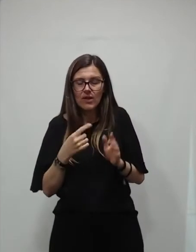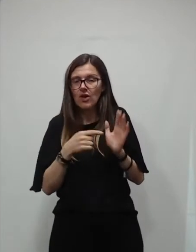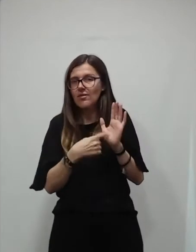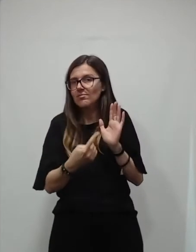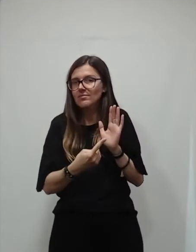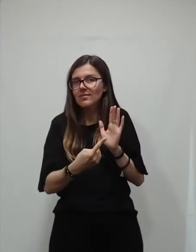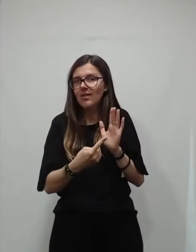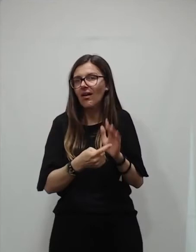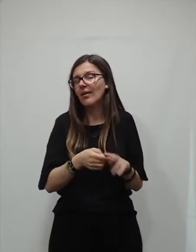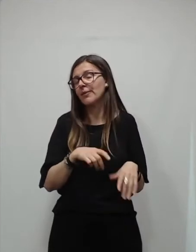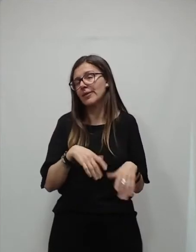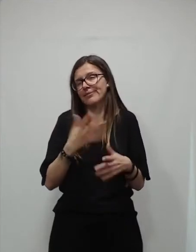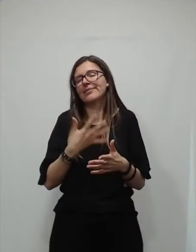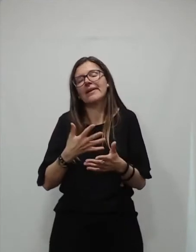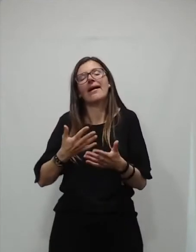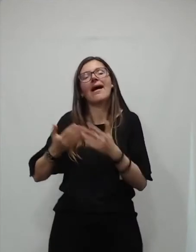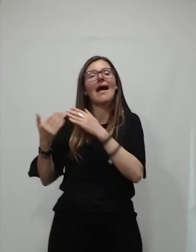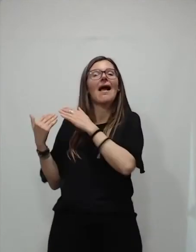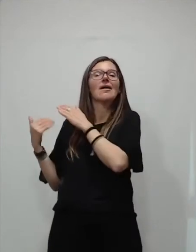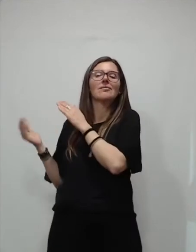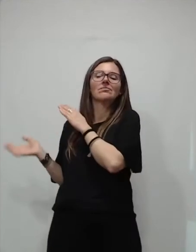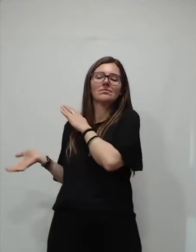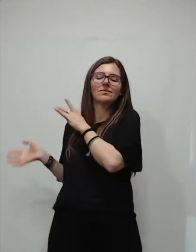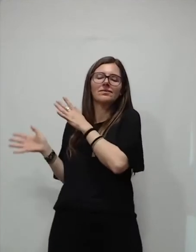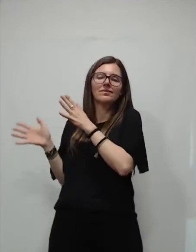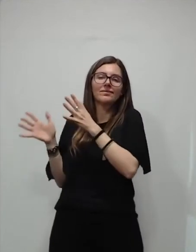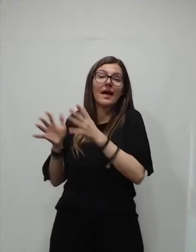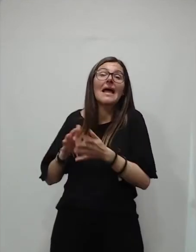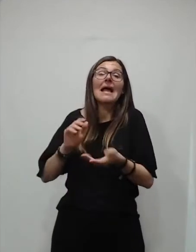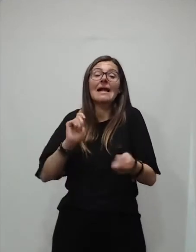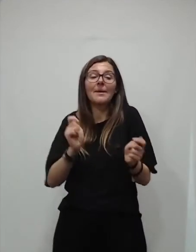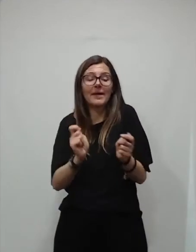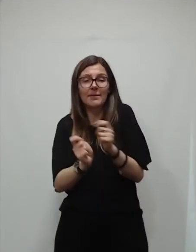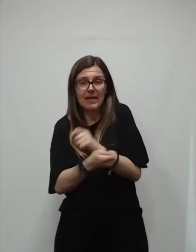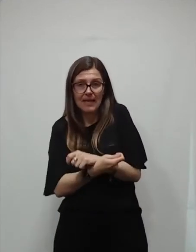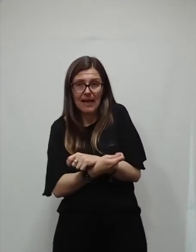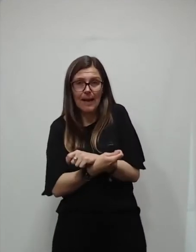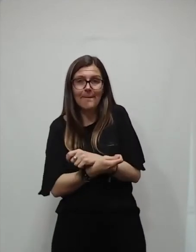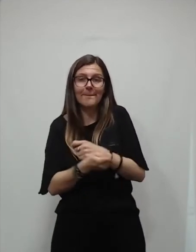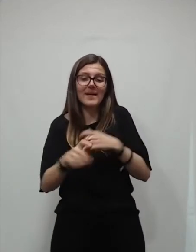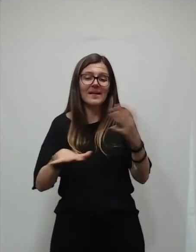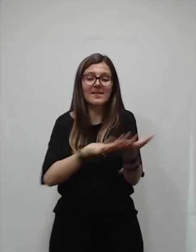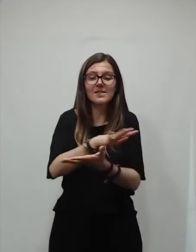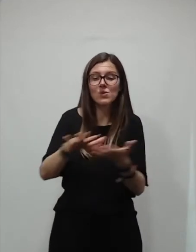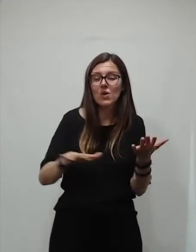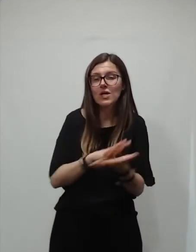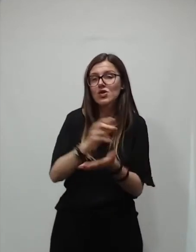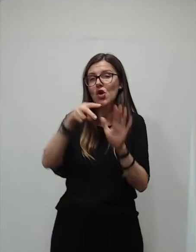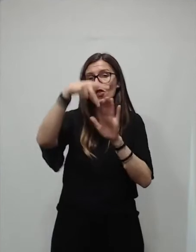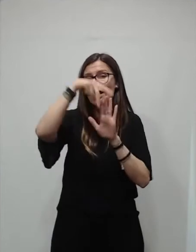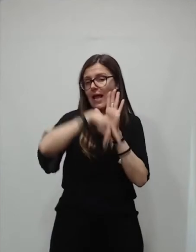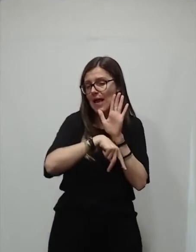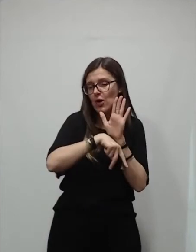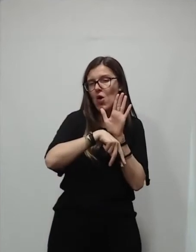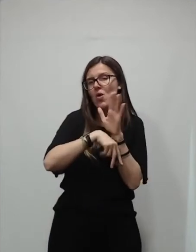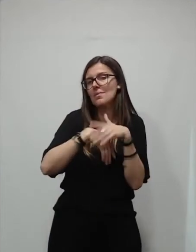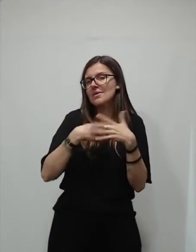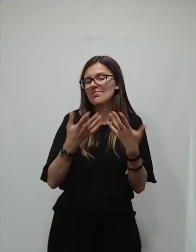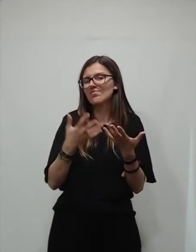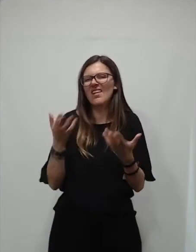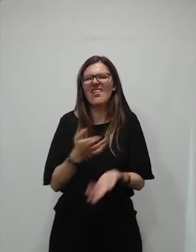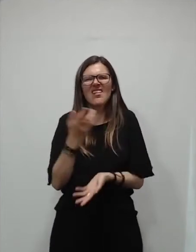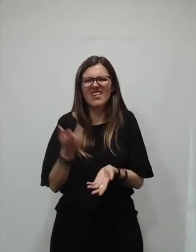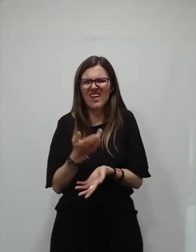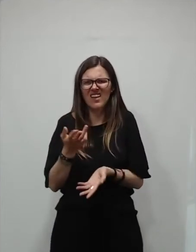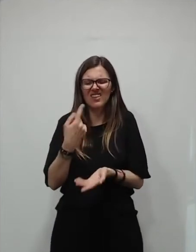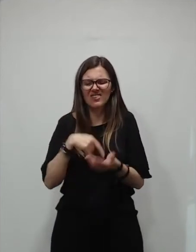las reformas y todas las incorporaciones normativas para tratar de introducir este paradigma de derechos humanos. Tenemos este